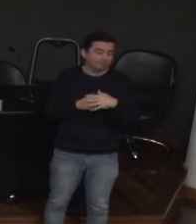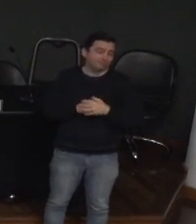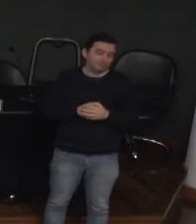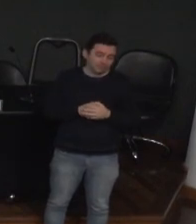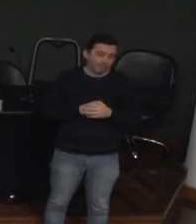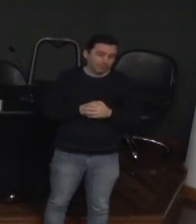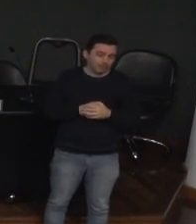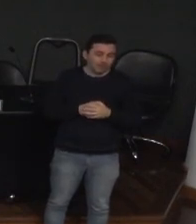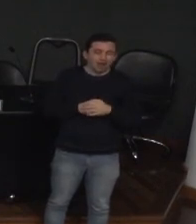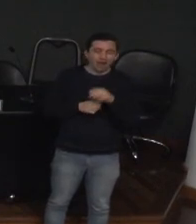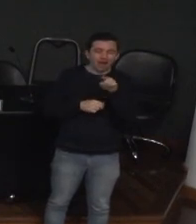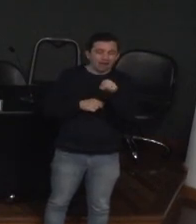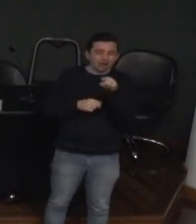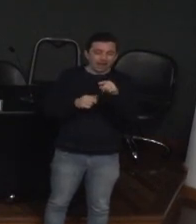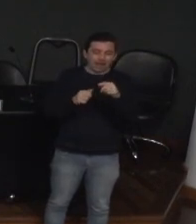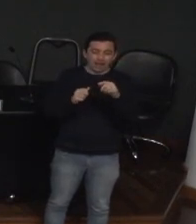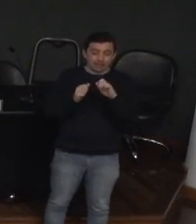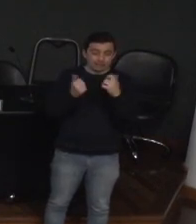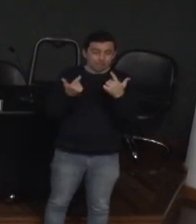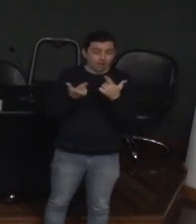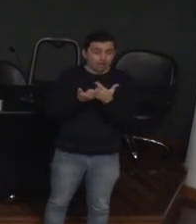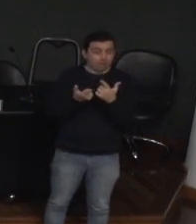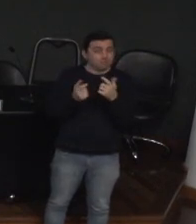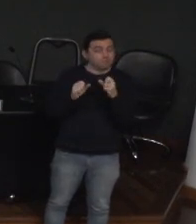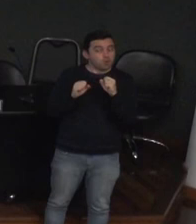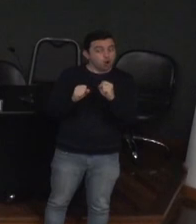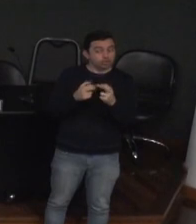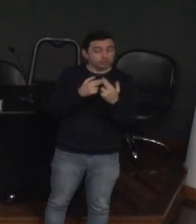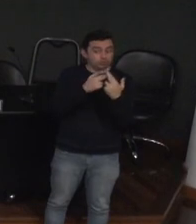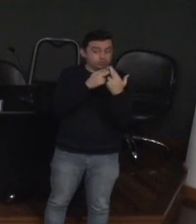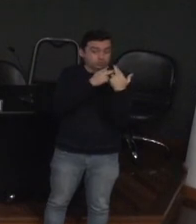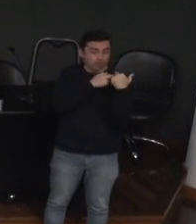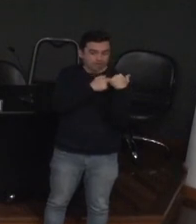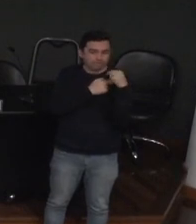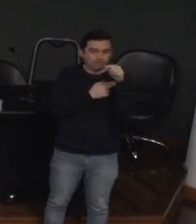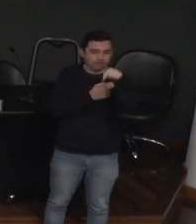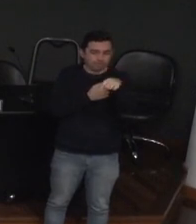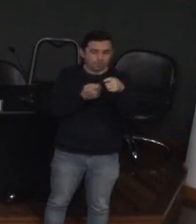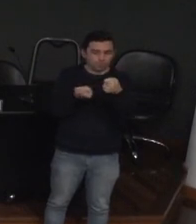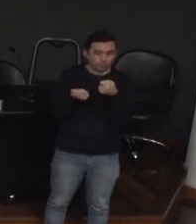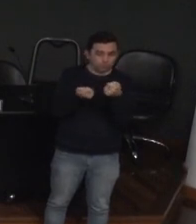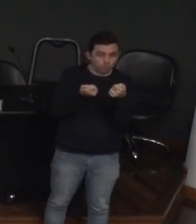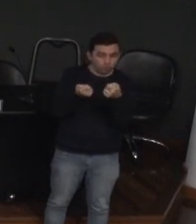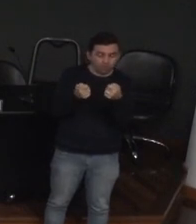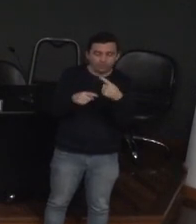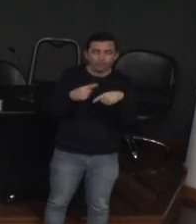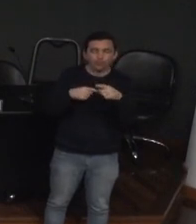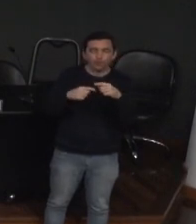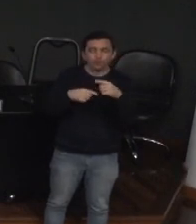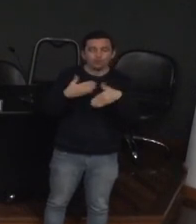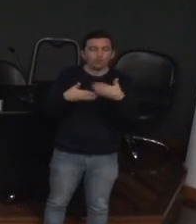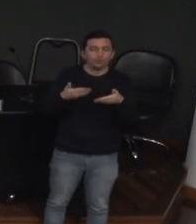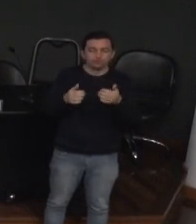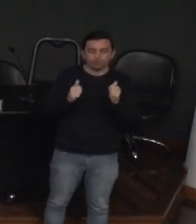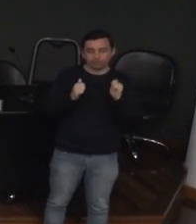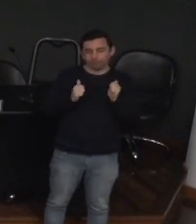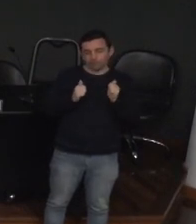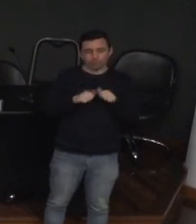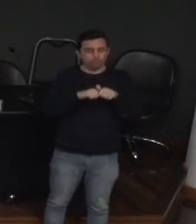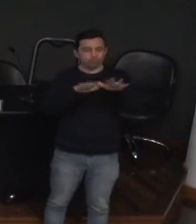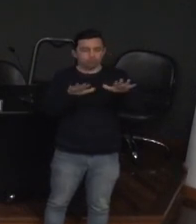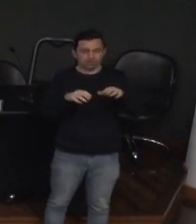para que não seja a Assembleia enquadrada como uma responsável pelo controle por omissão, um vazamento. Ah, não,